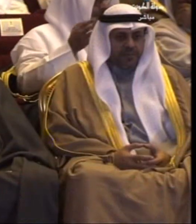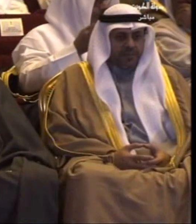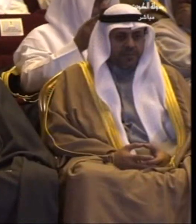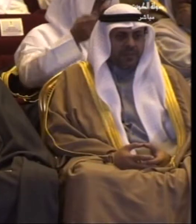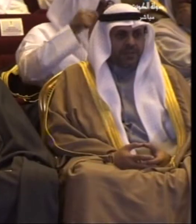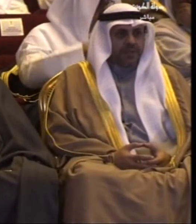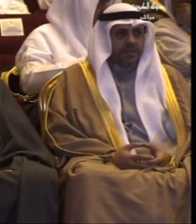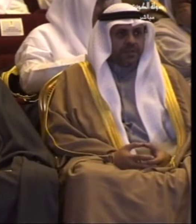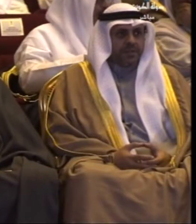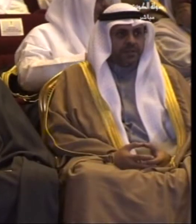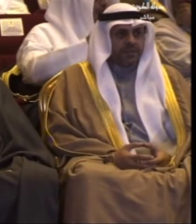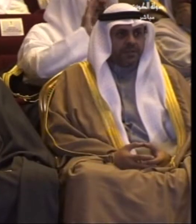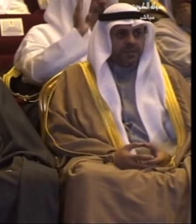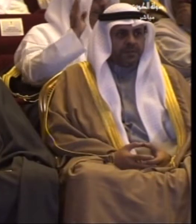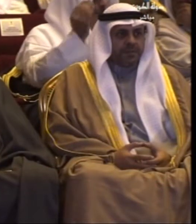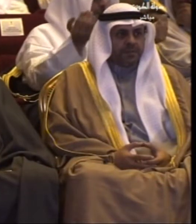وتقوم أيضا